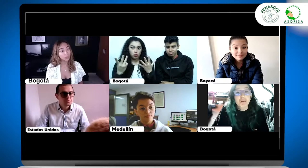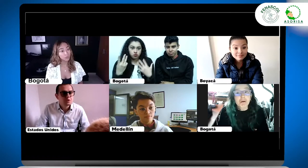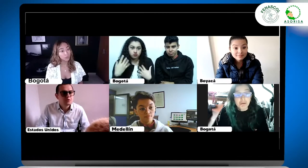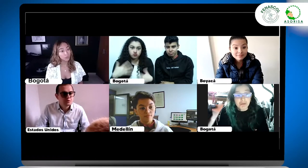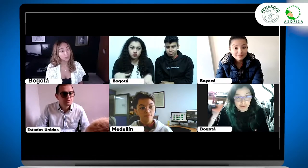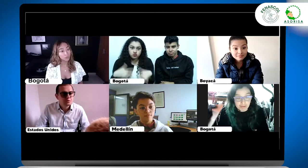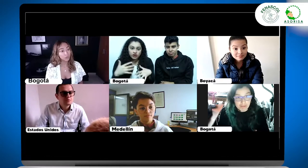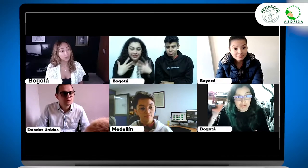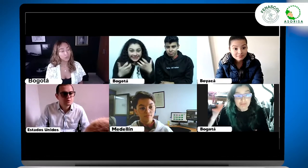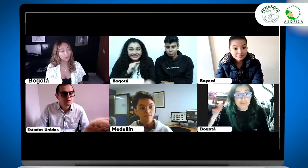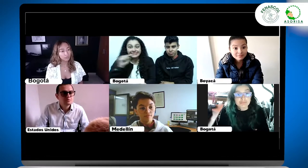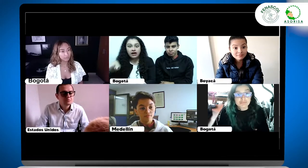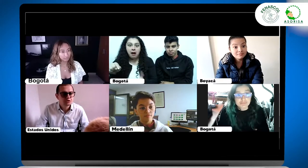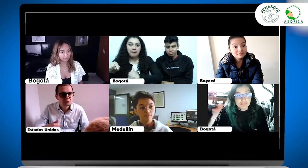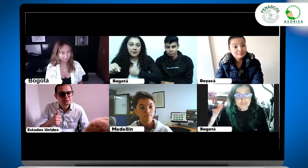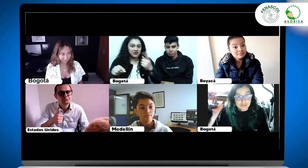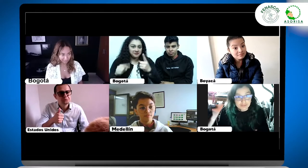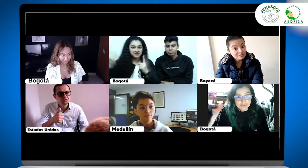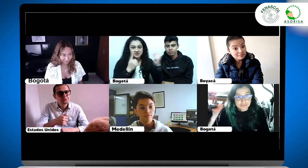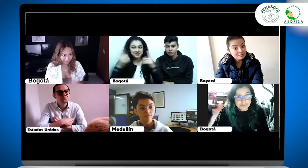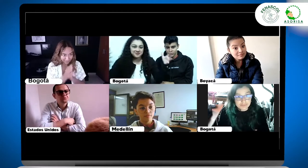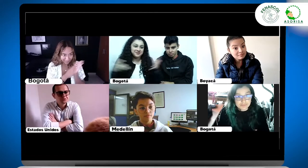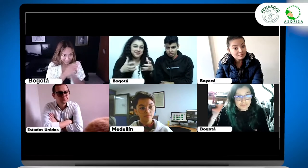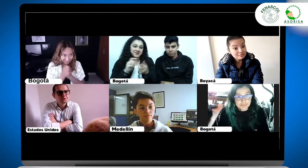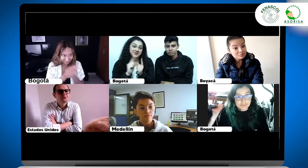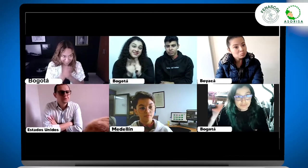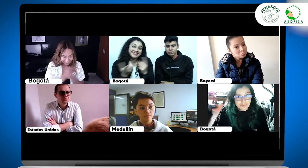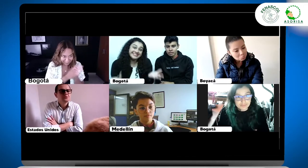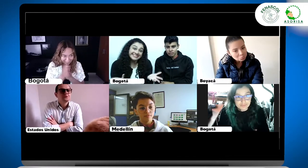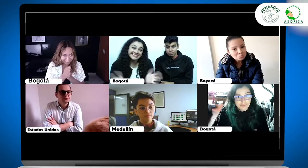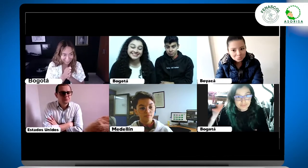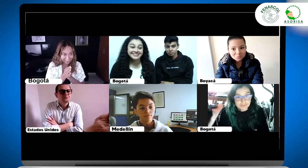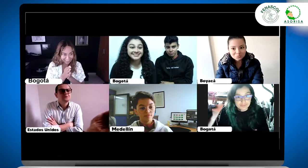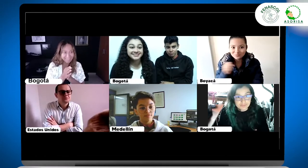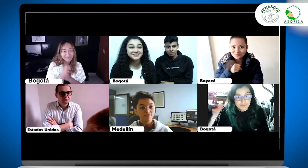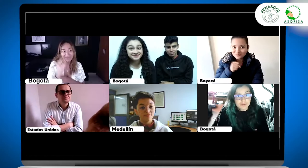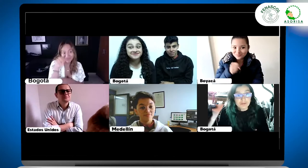el grupo y pagamos de fricción todos no sé si